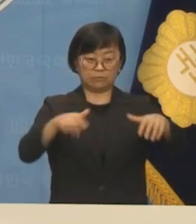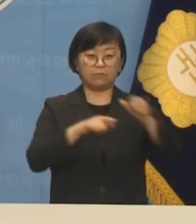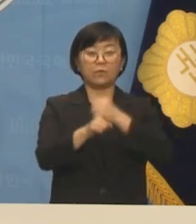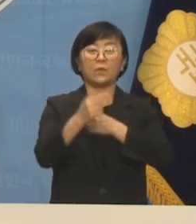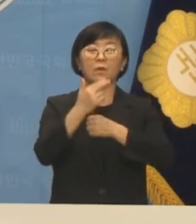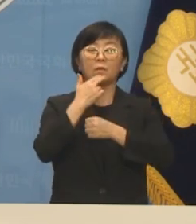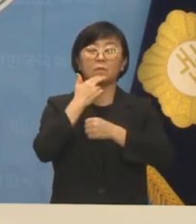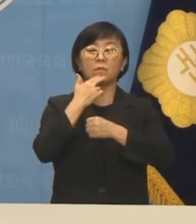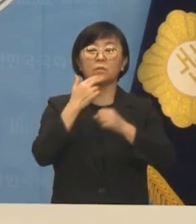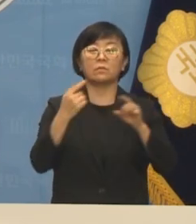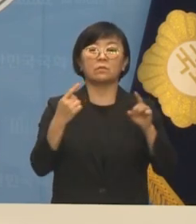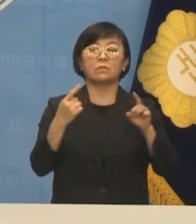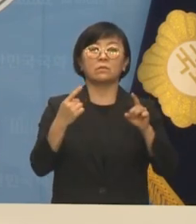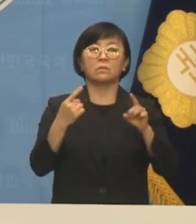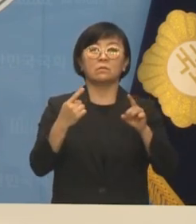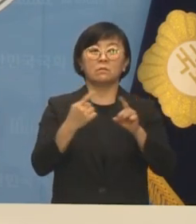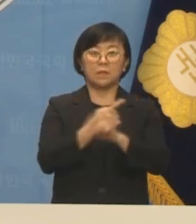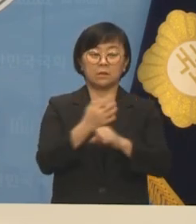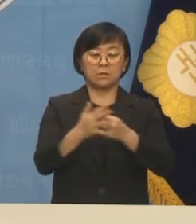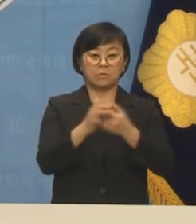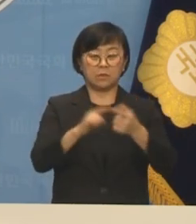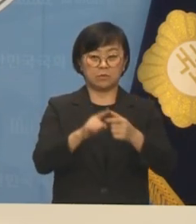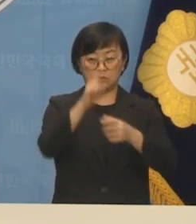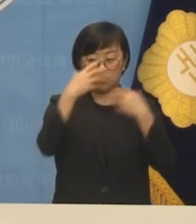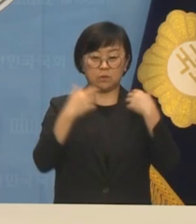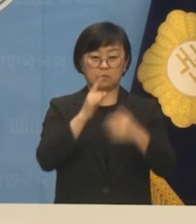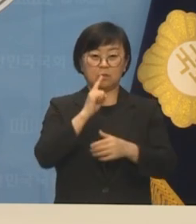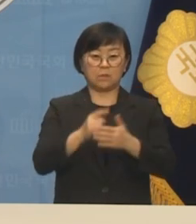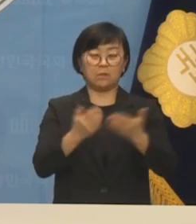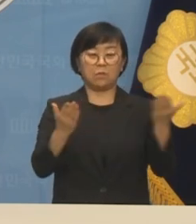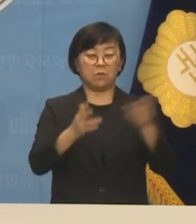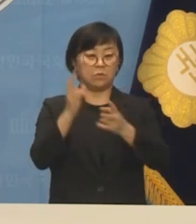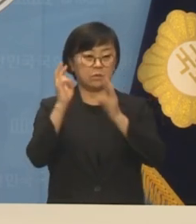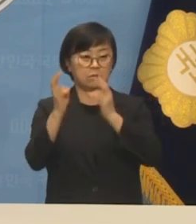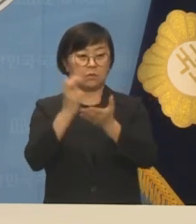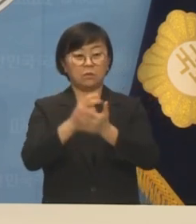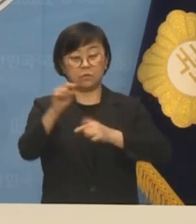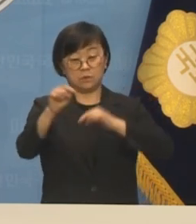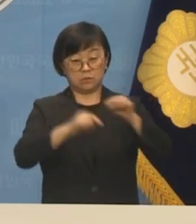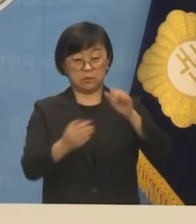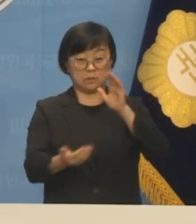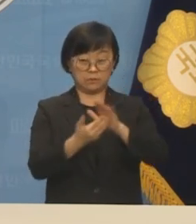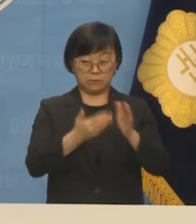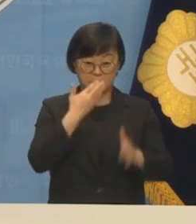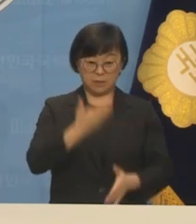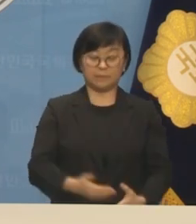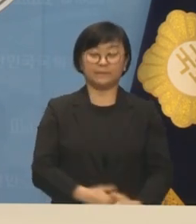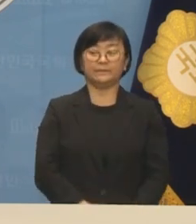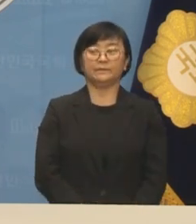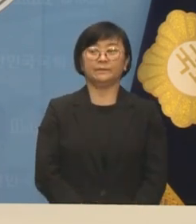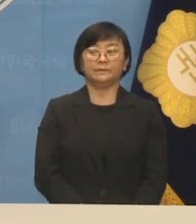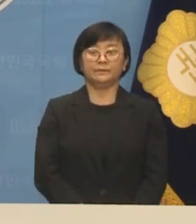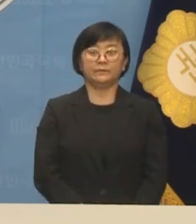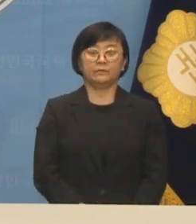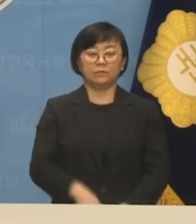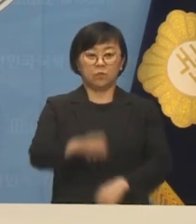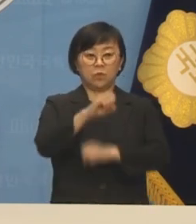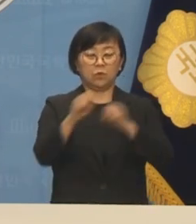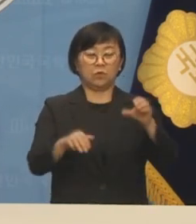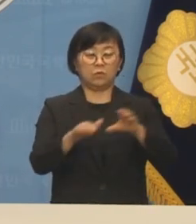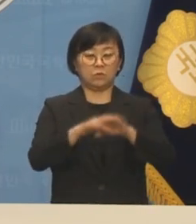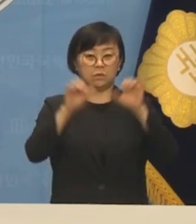없이 만든다면 그것이 어떻게 정부에서 말하는 노사법치주의를 실현하는 것이라 하겠습니까? 오히려